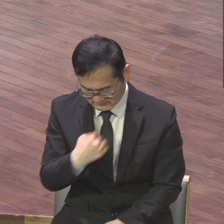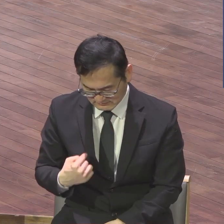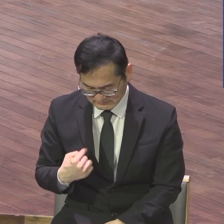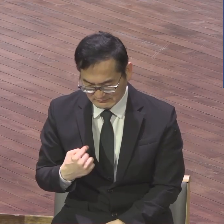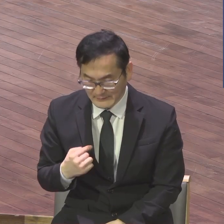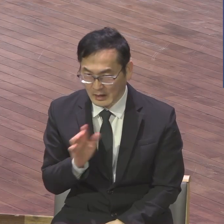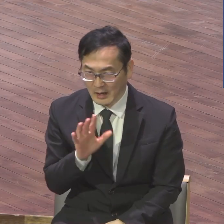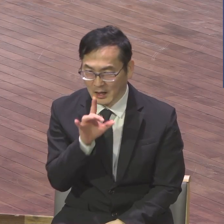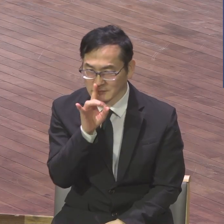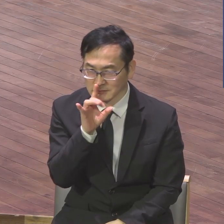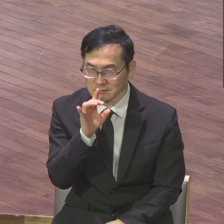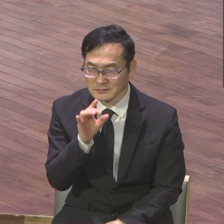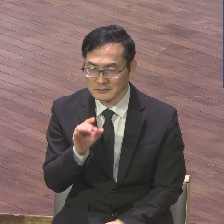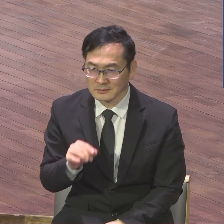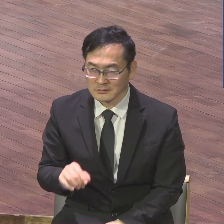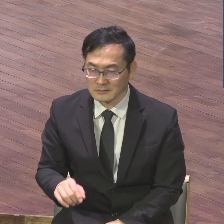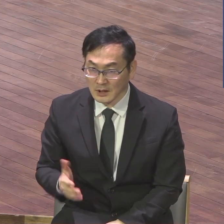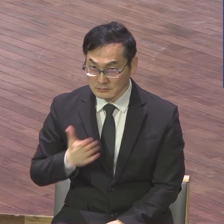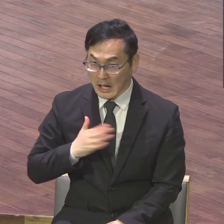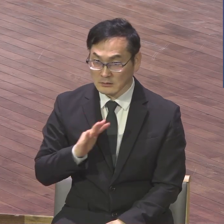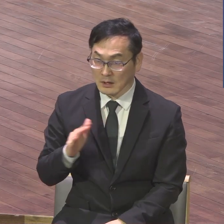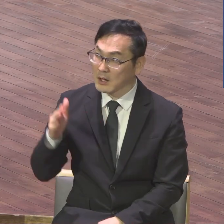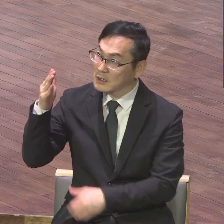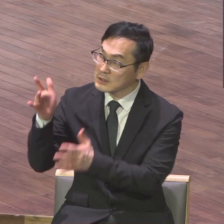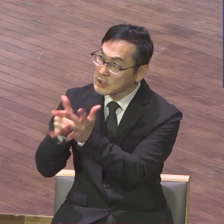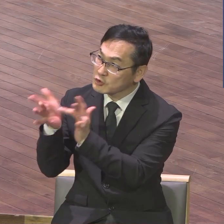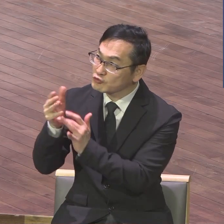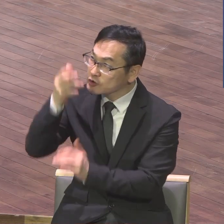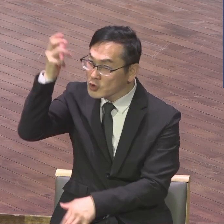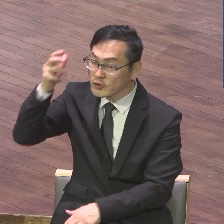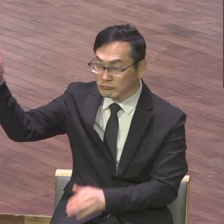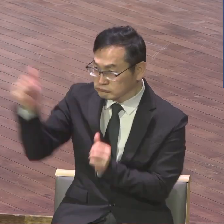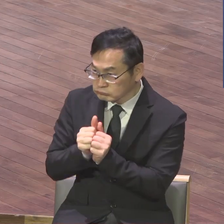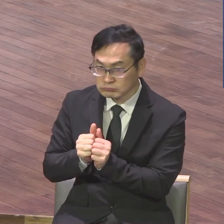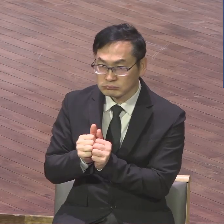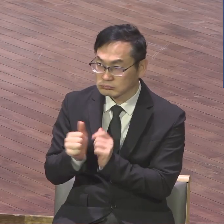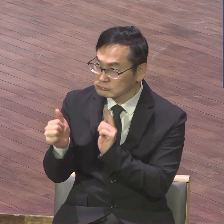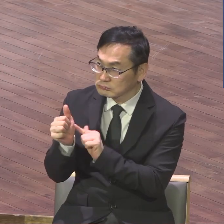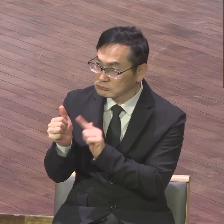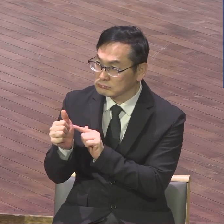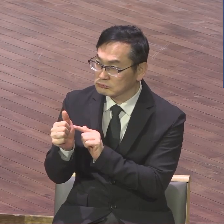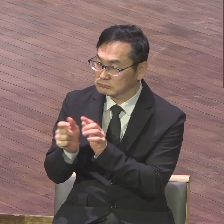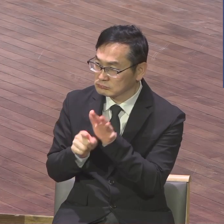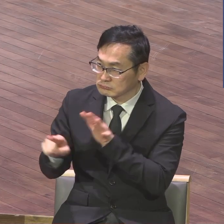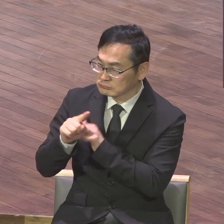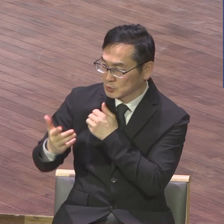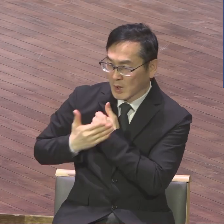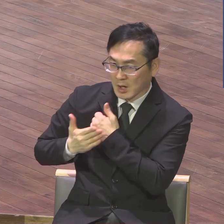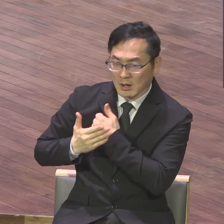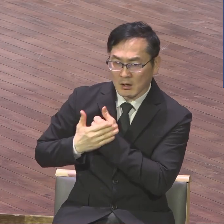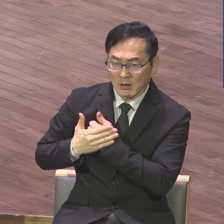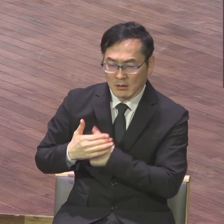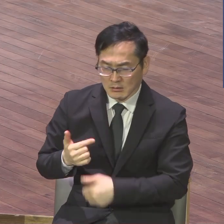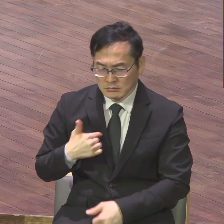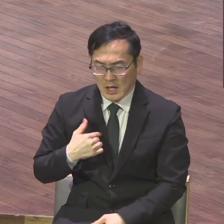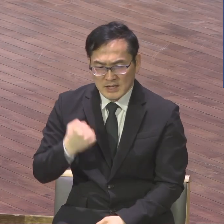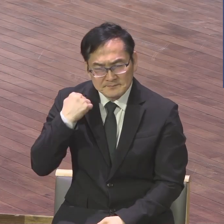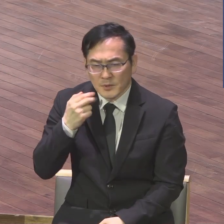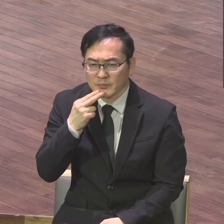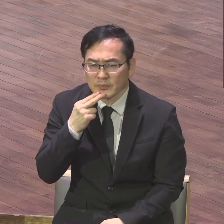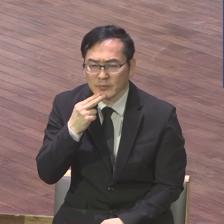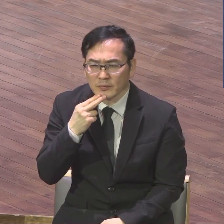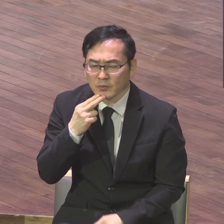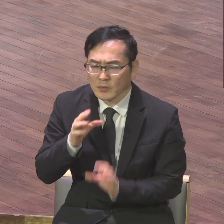때문에 아무 제한 받을 게 없어요. 내가 자격이 되어서 안 돼서 그게 아니에요. 내가 아니라니까요. 성령의